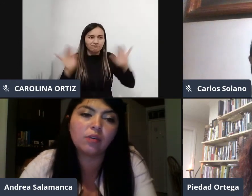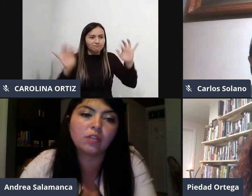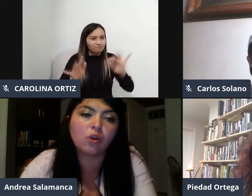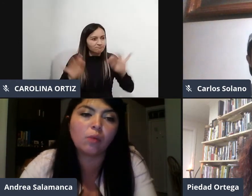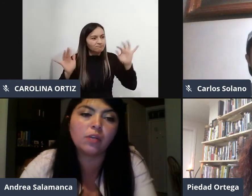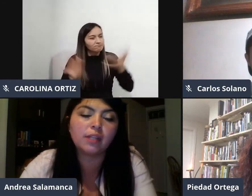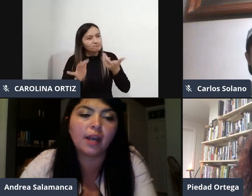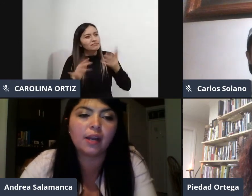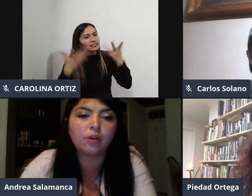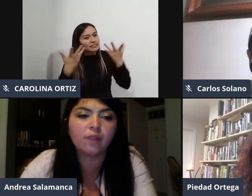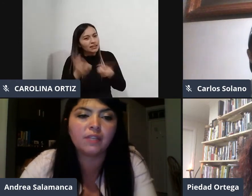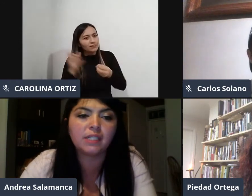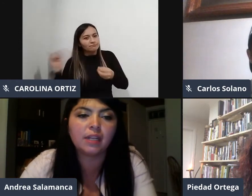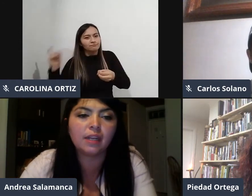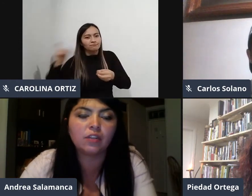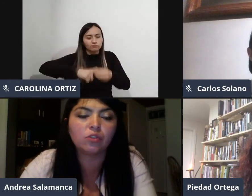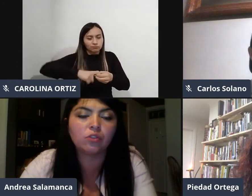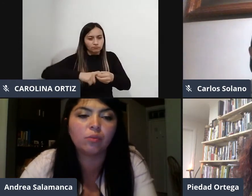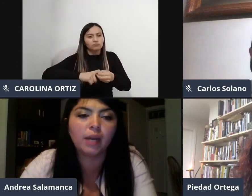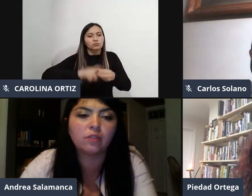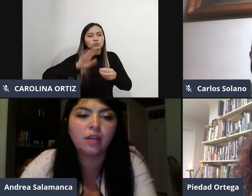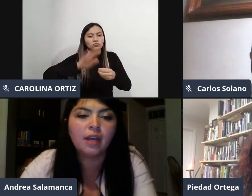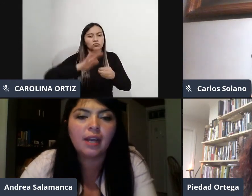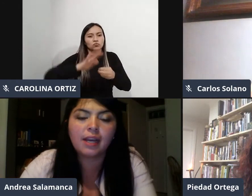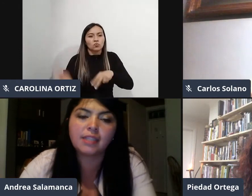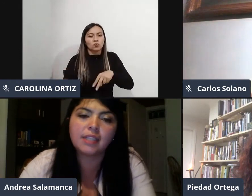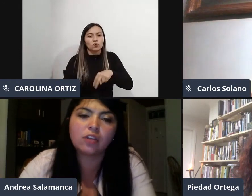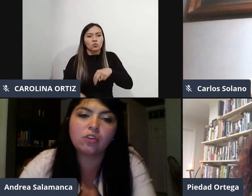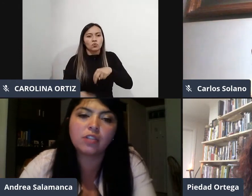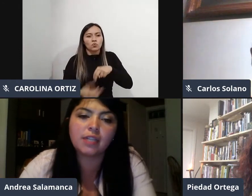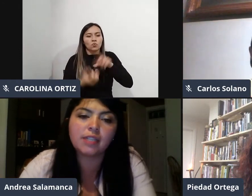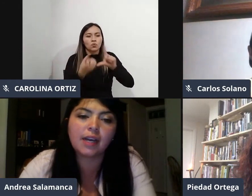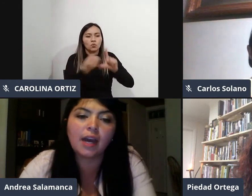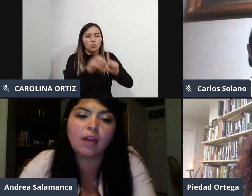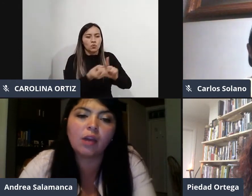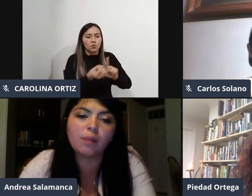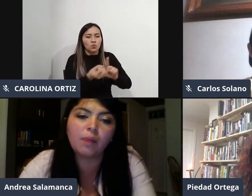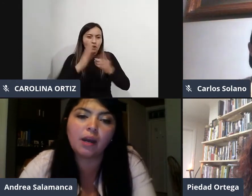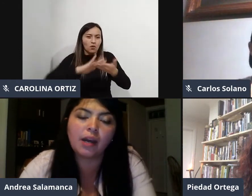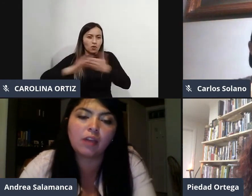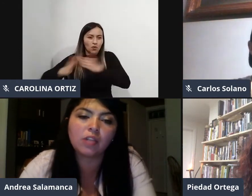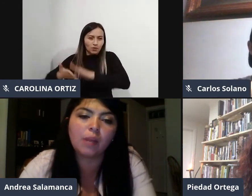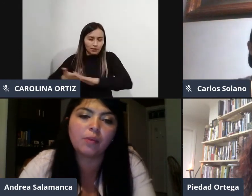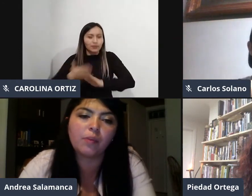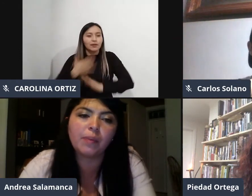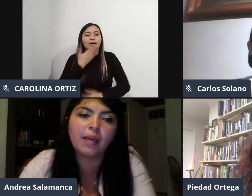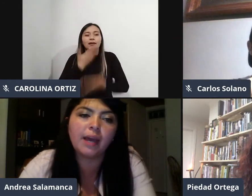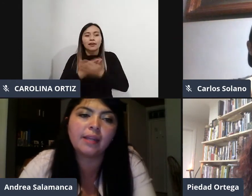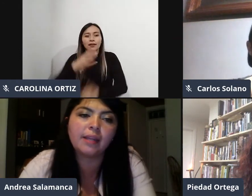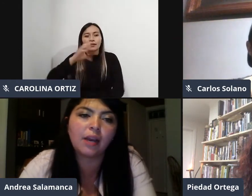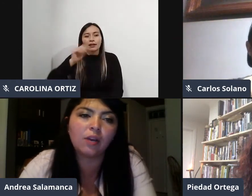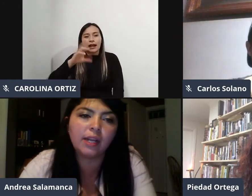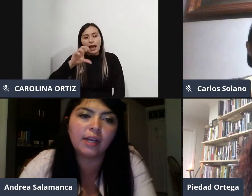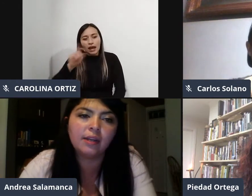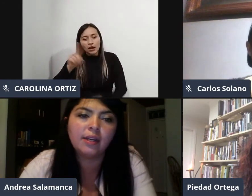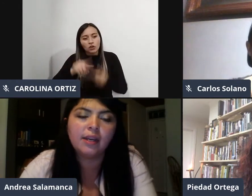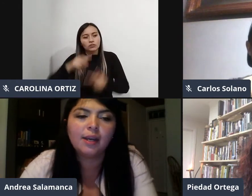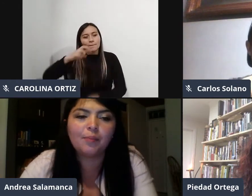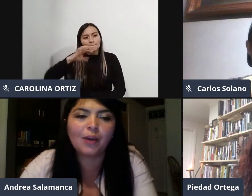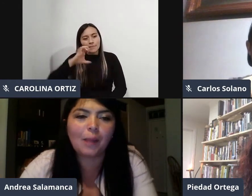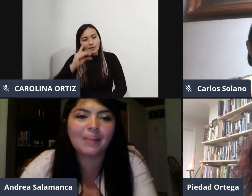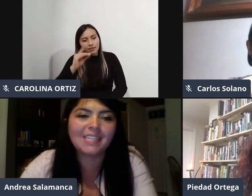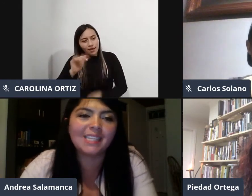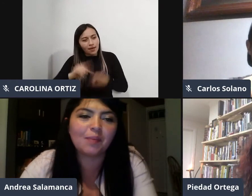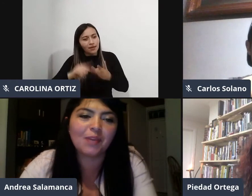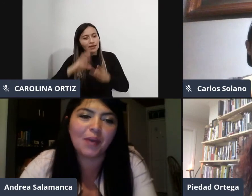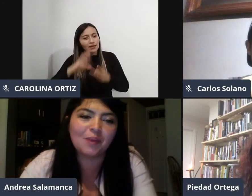licenciatura en Educación Comunitaria con énfasis en Derechos Humanos. Gracias a todos, gracias a Carlos, a la profe Piedad y a Carolina